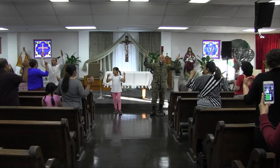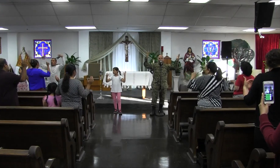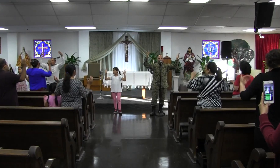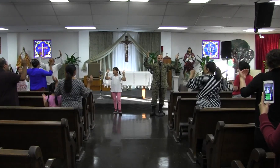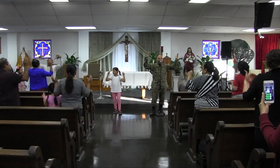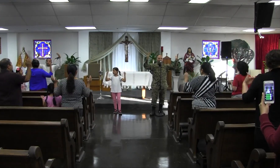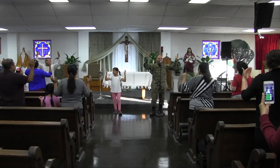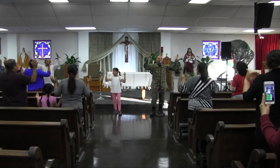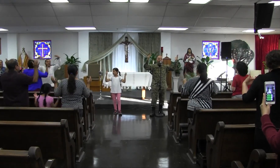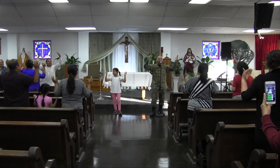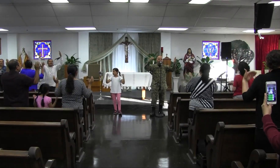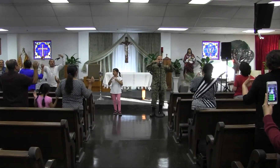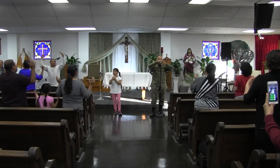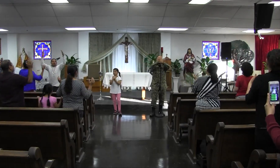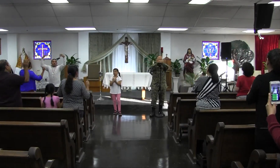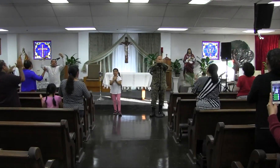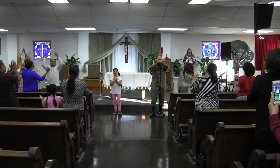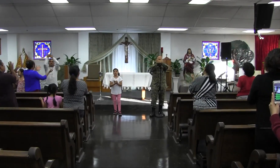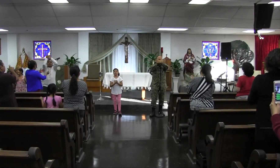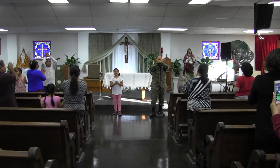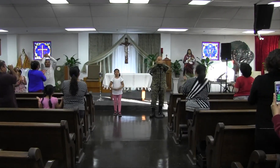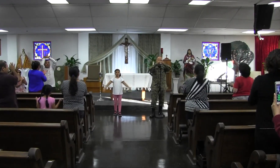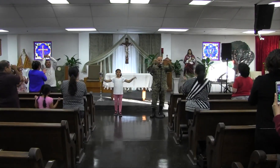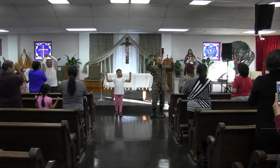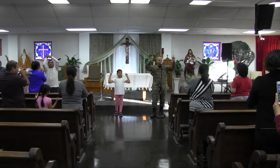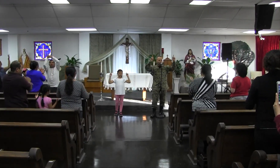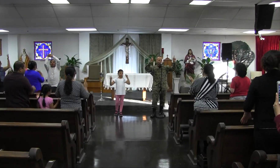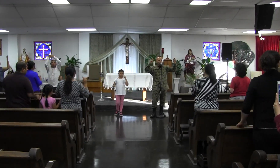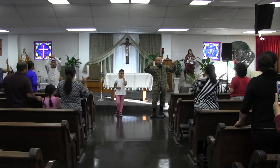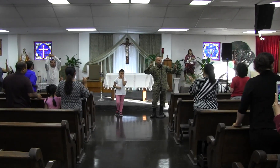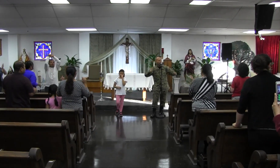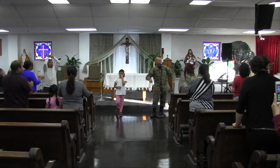llegó, ya llegó el Espíritu de